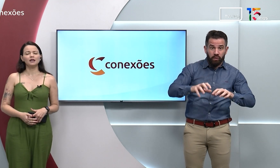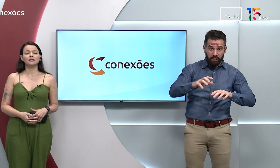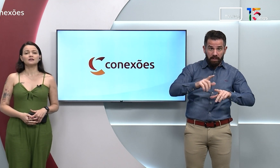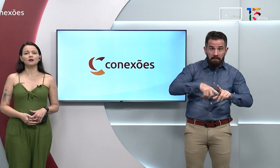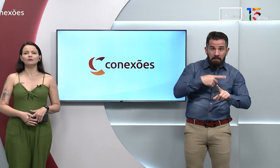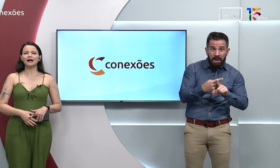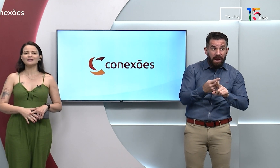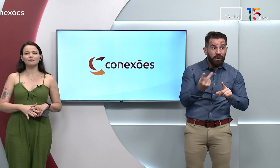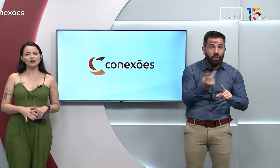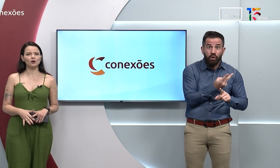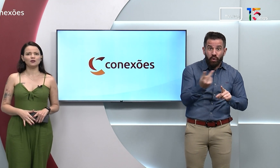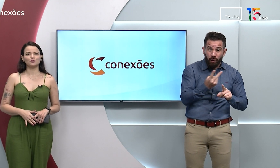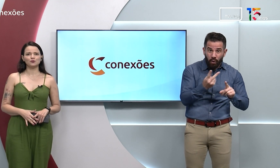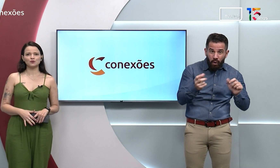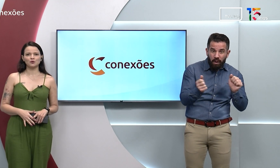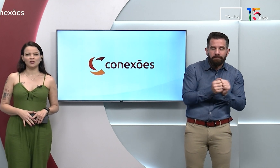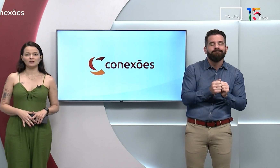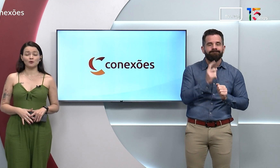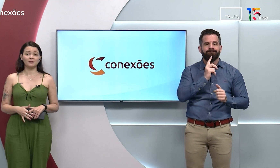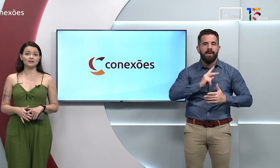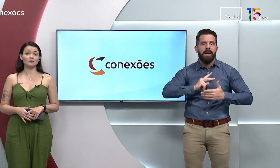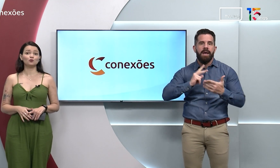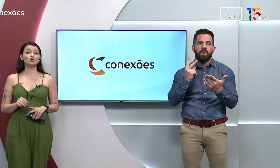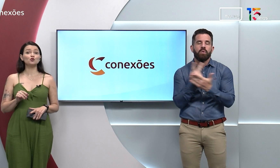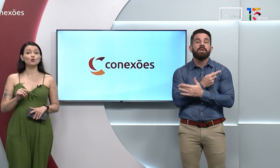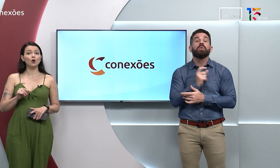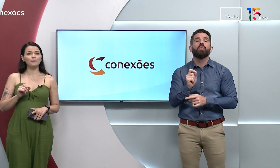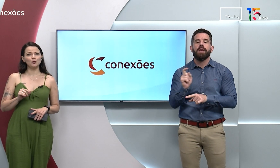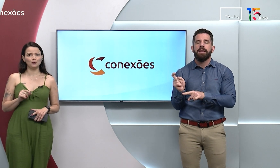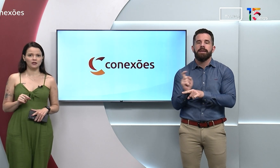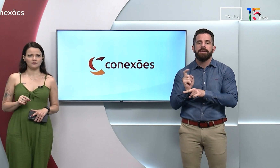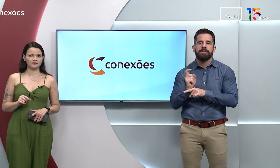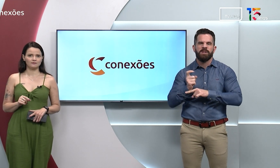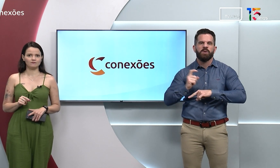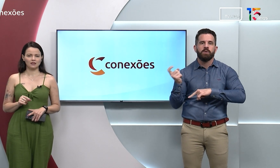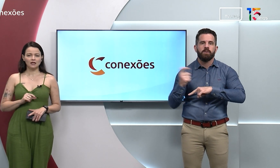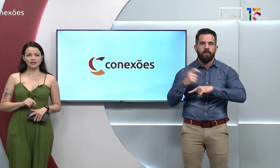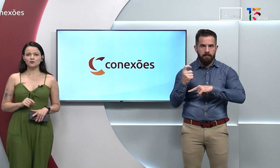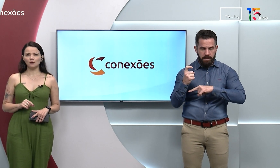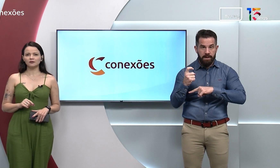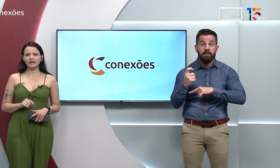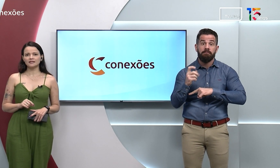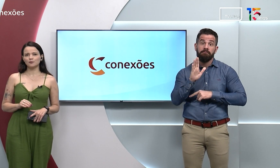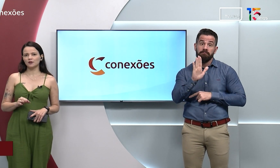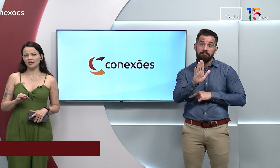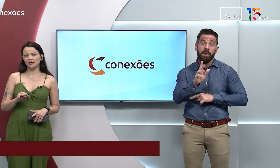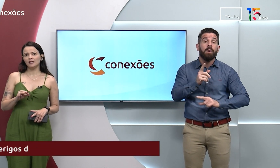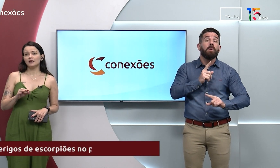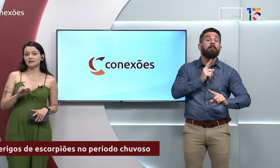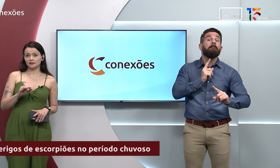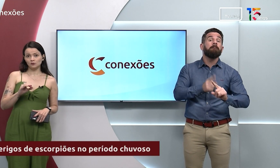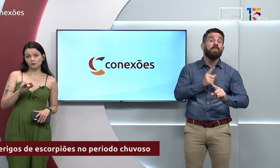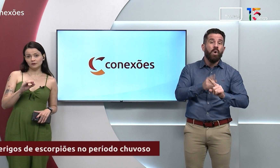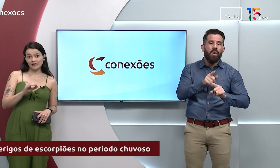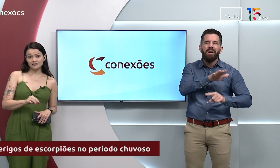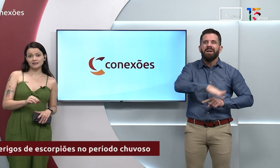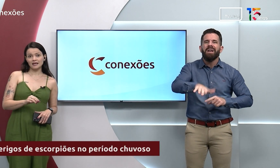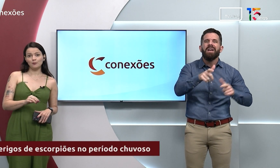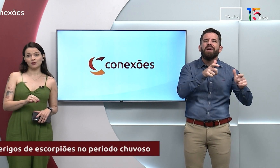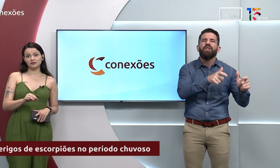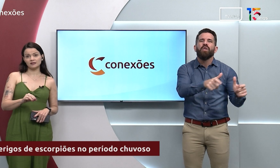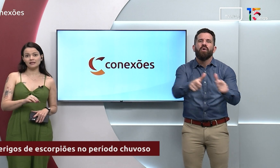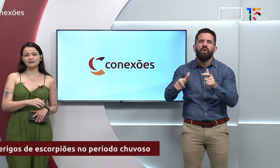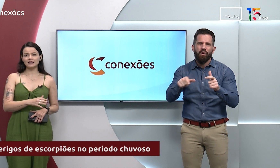chuva, são as melhores condições para o aparecimento de escorpiões. Isso acontece porque são